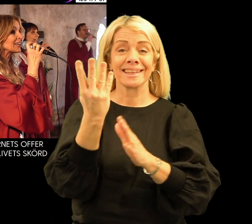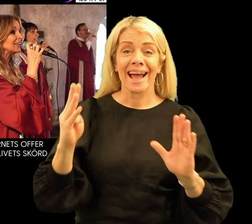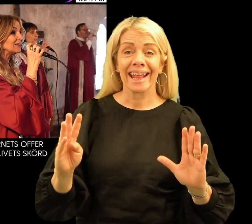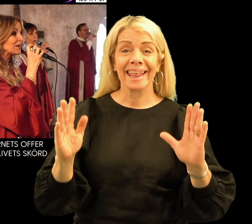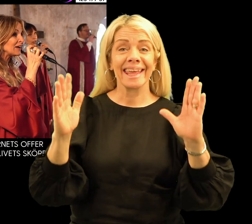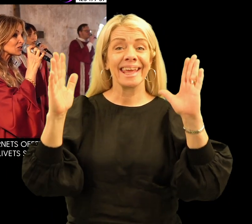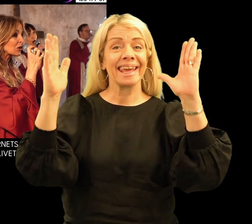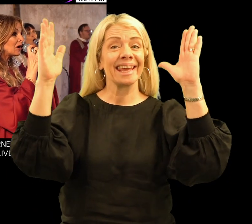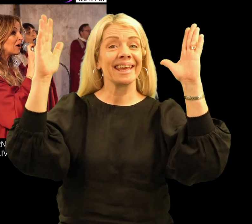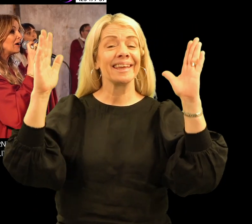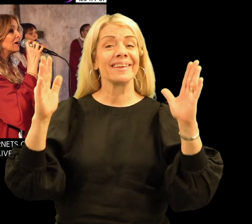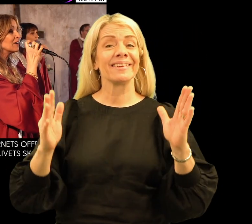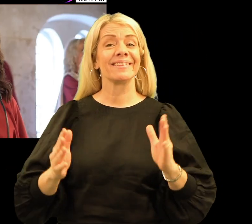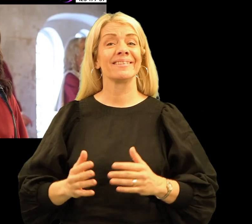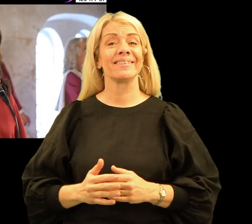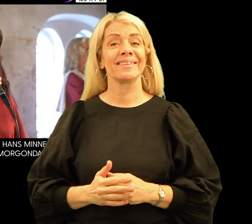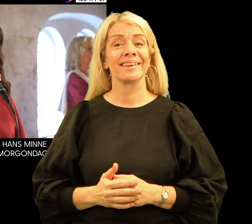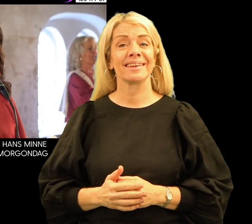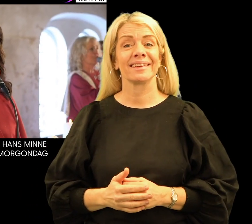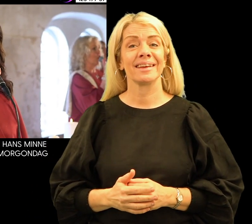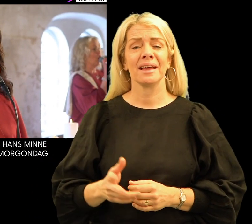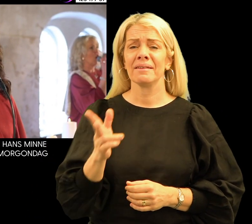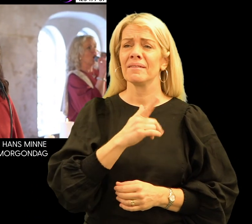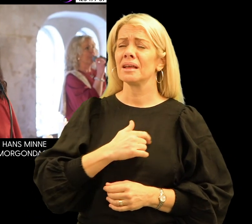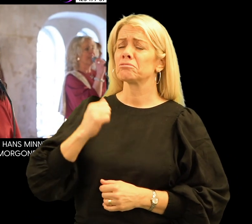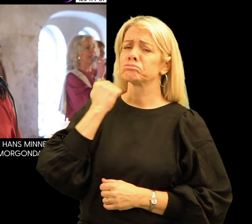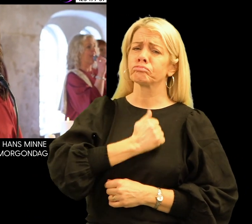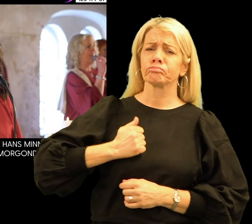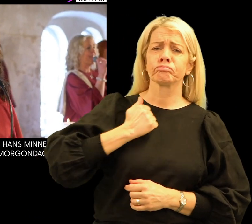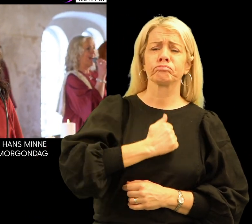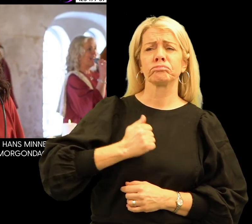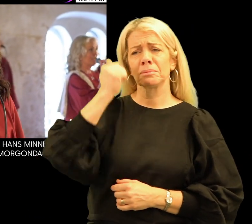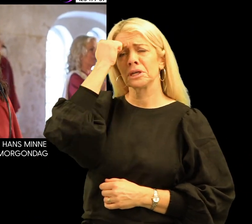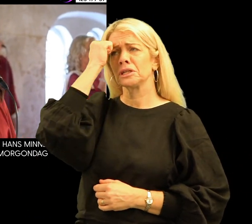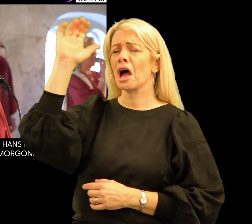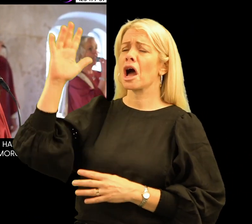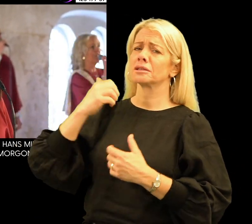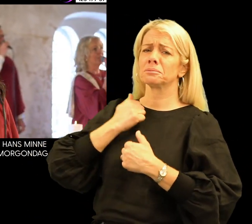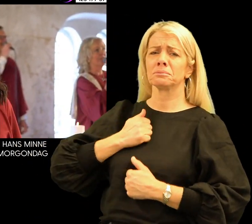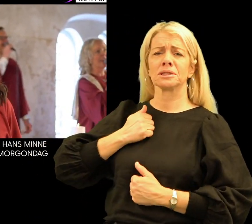Yeah.